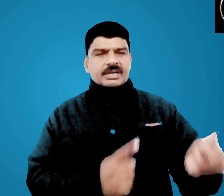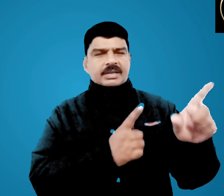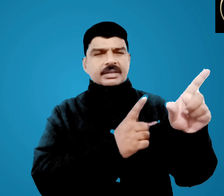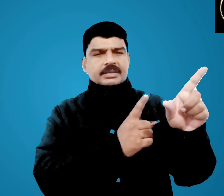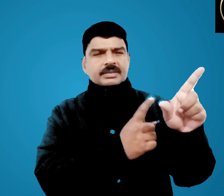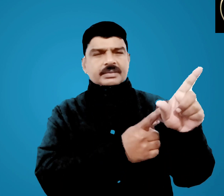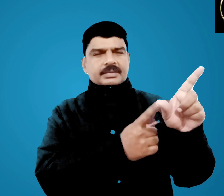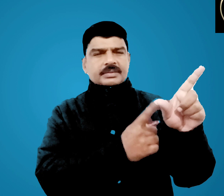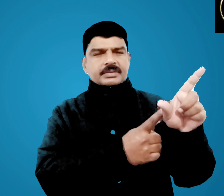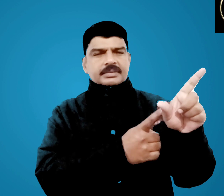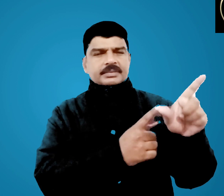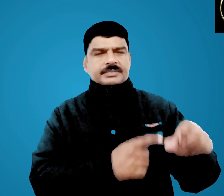साल